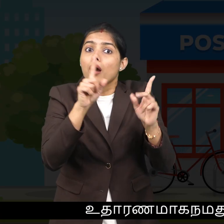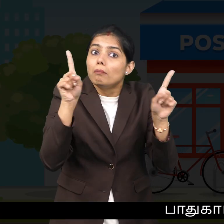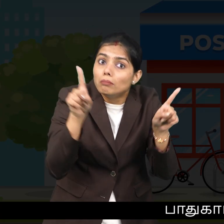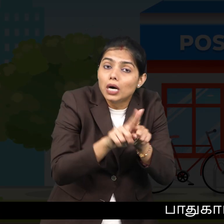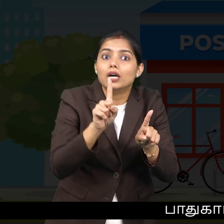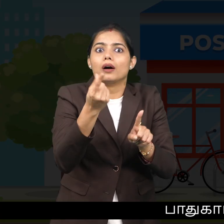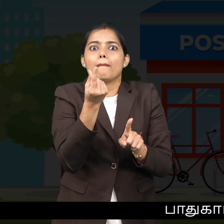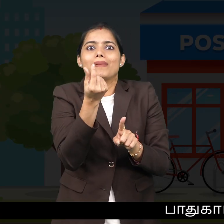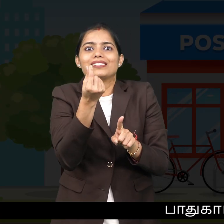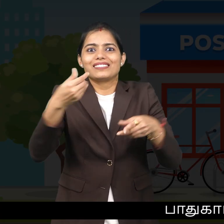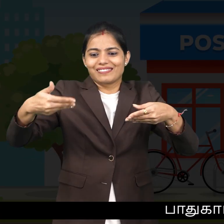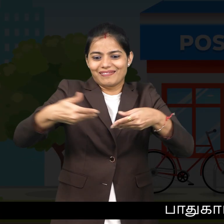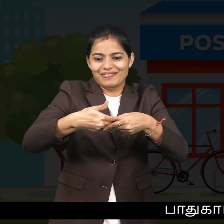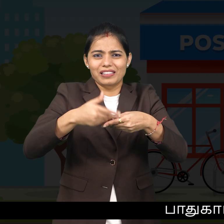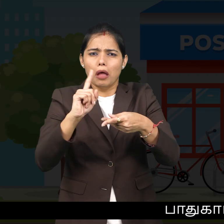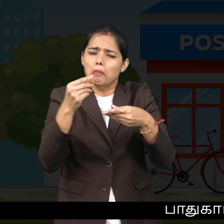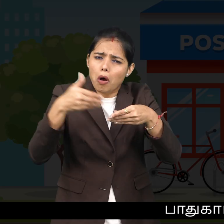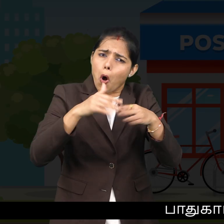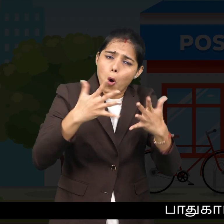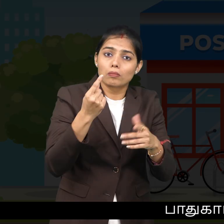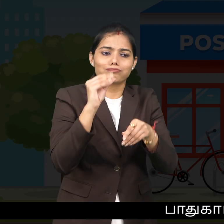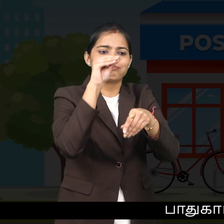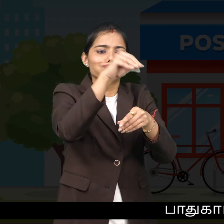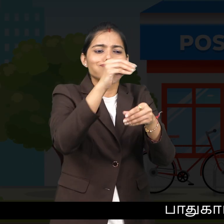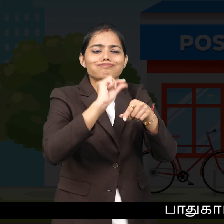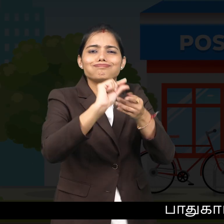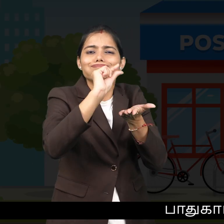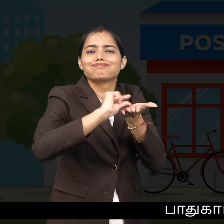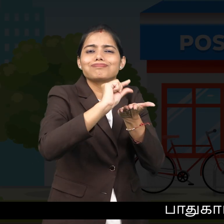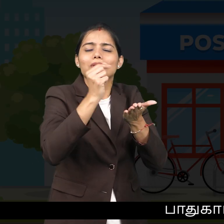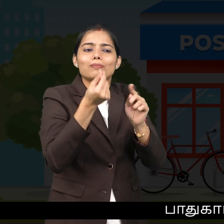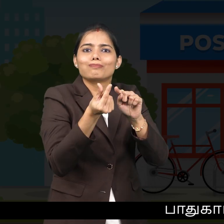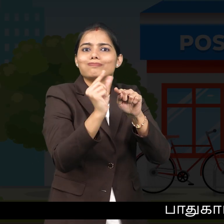கணக்குகளில் பாதுகாப்பாக வைக்க உதவுதல்.